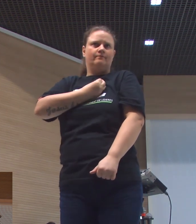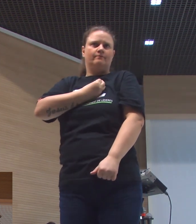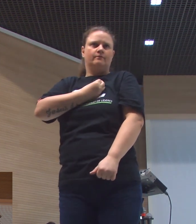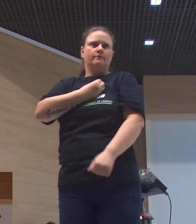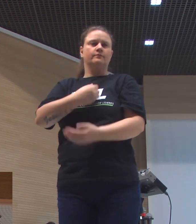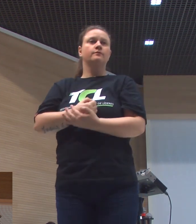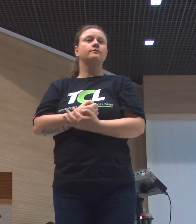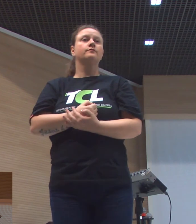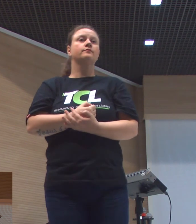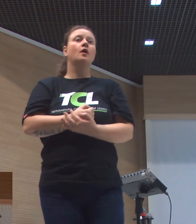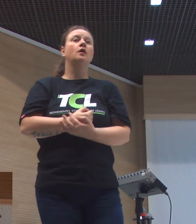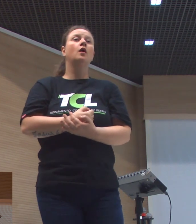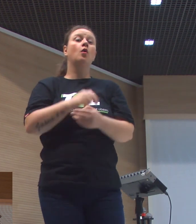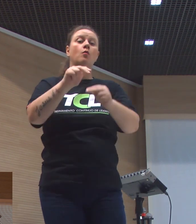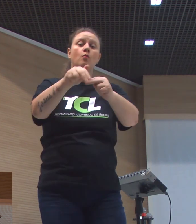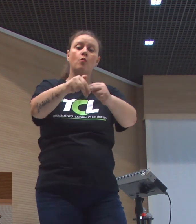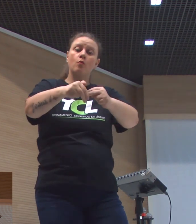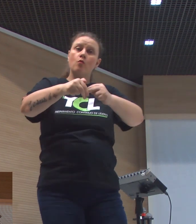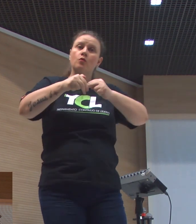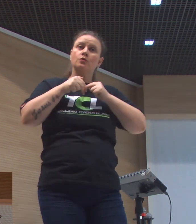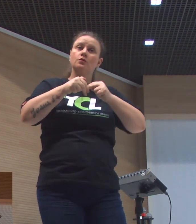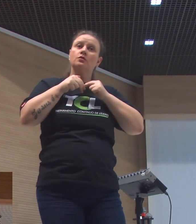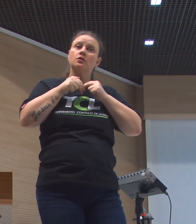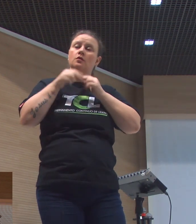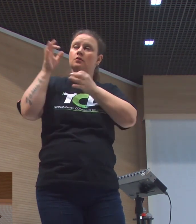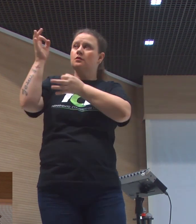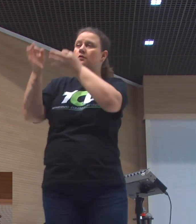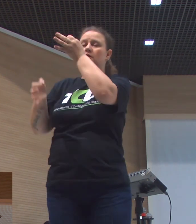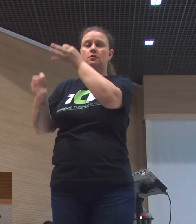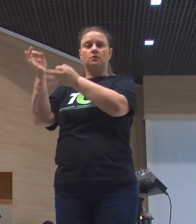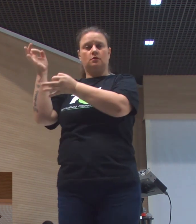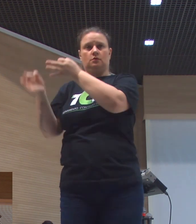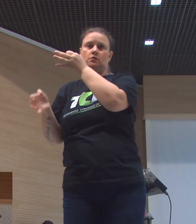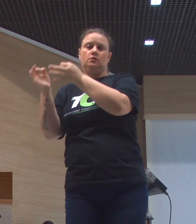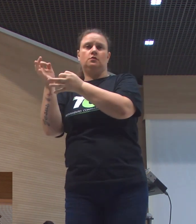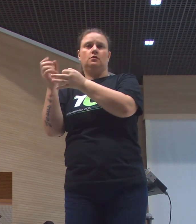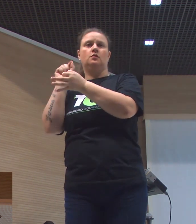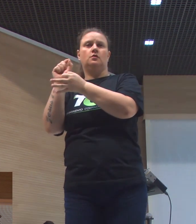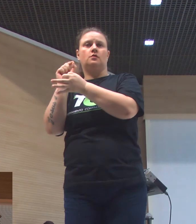bem-aventurança, do por causa da justiça, certo? Então,